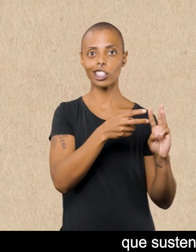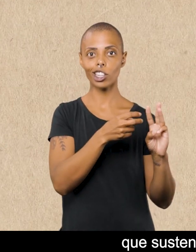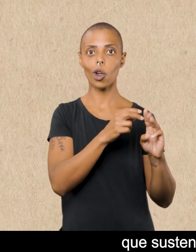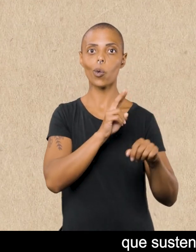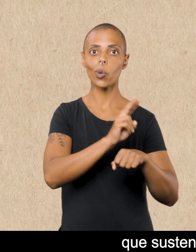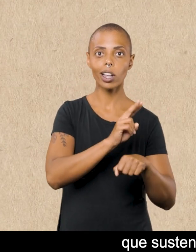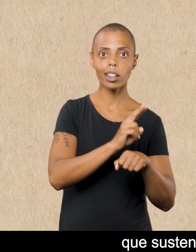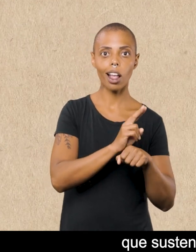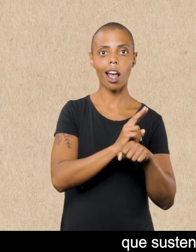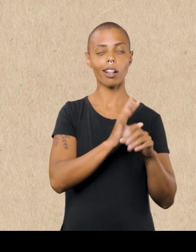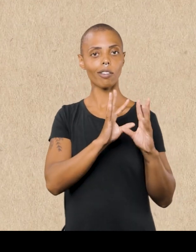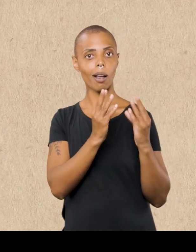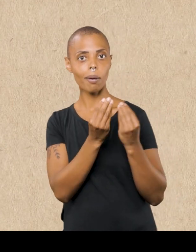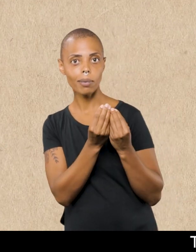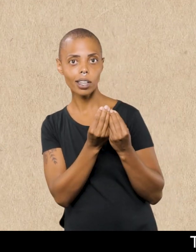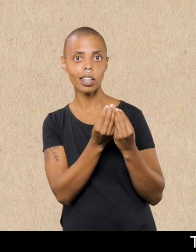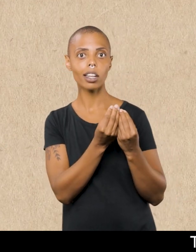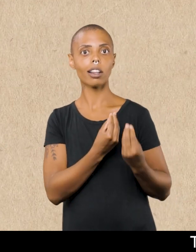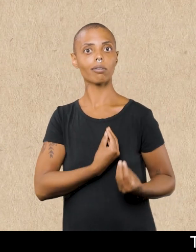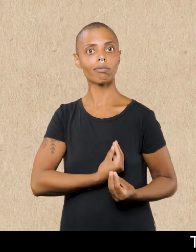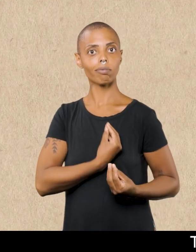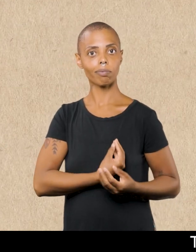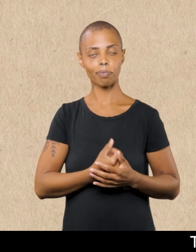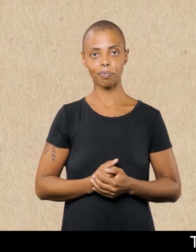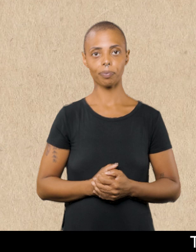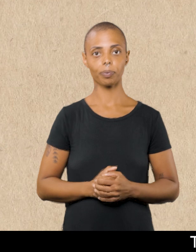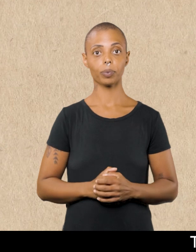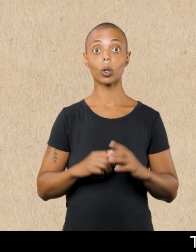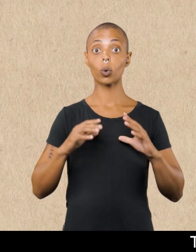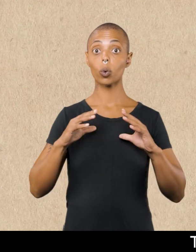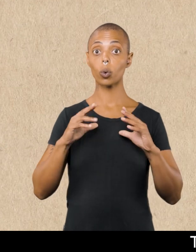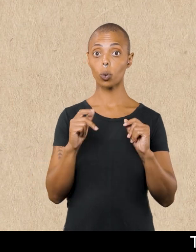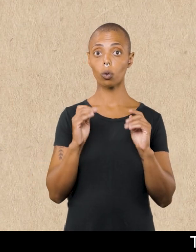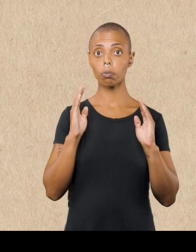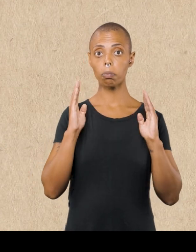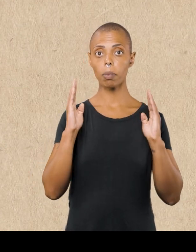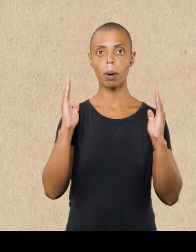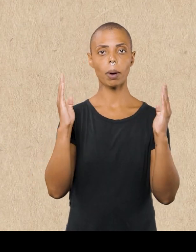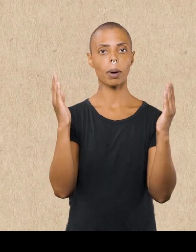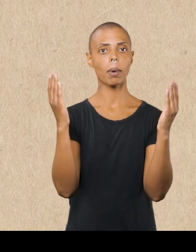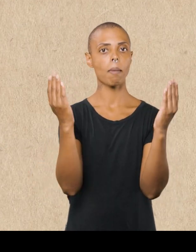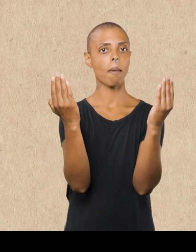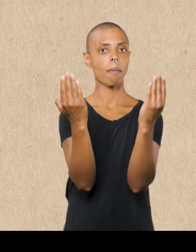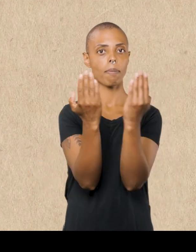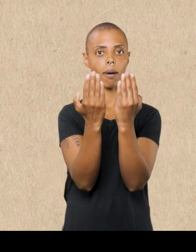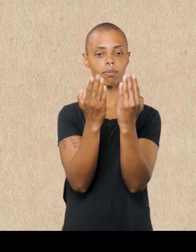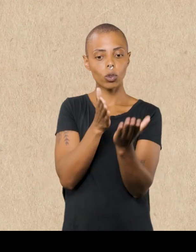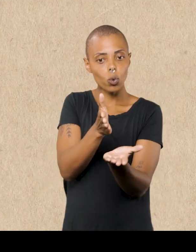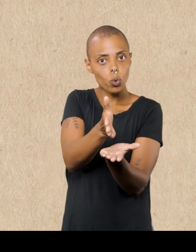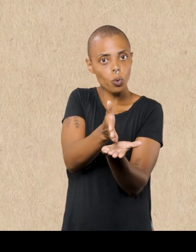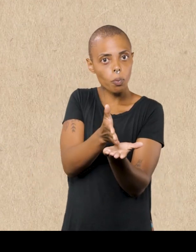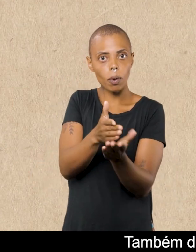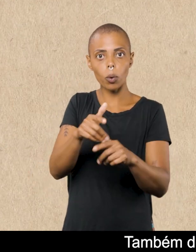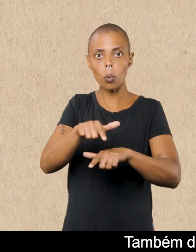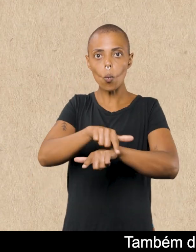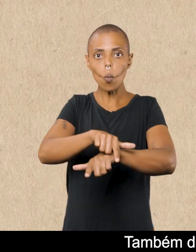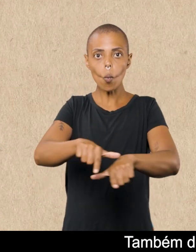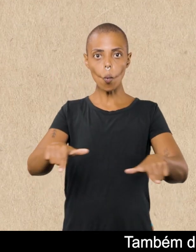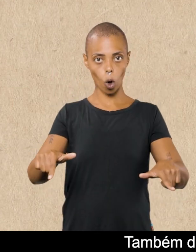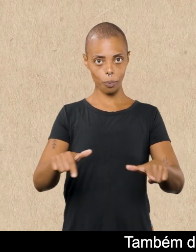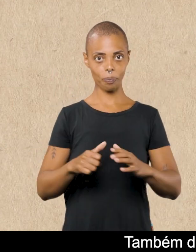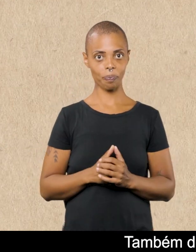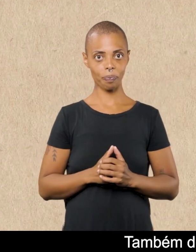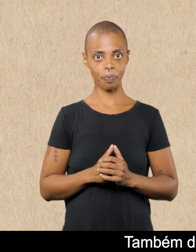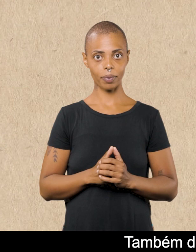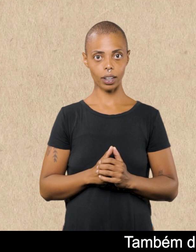que sustentam princípios indígenas de cuidado, parentesco e sustento. Todas as obras estão expostas nas